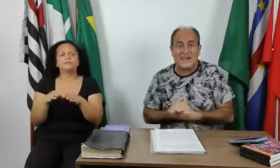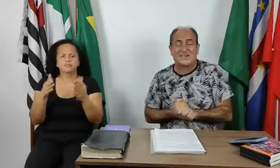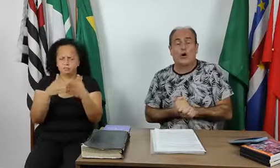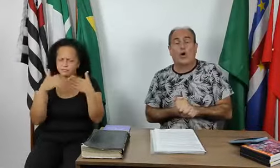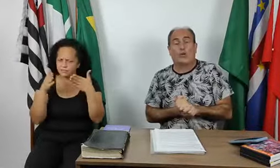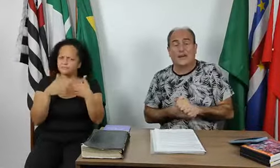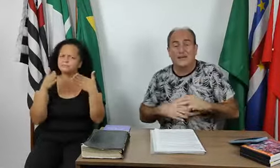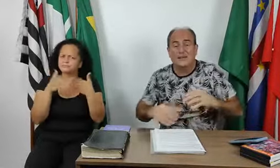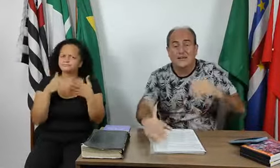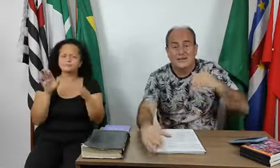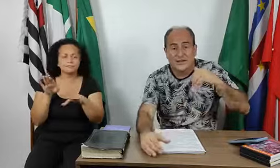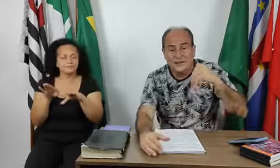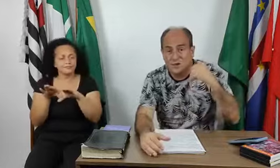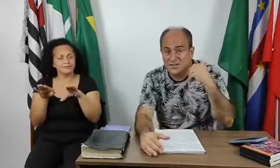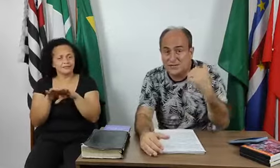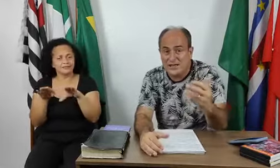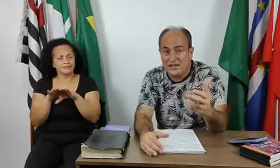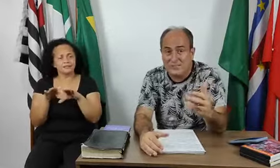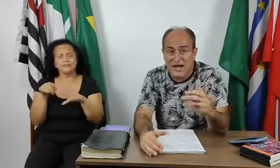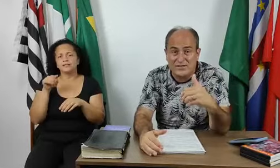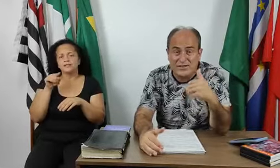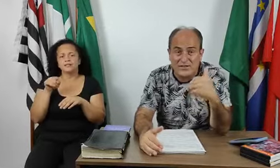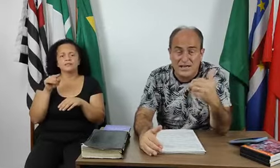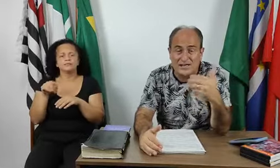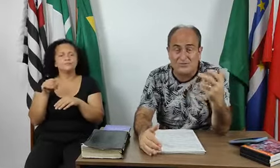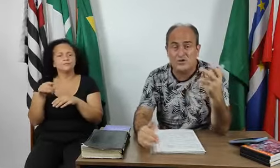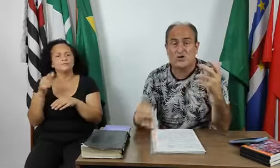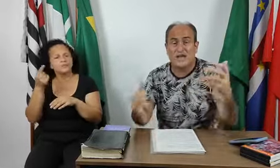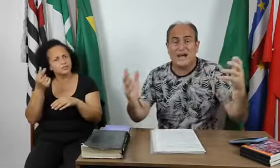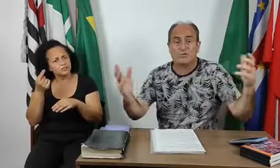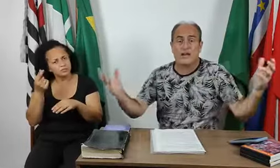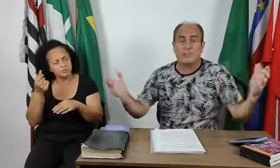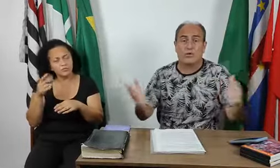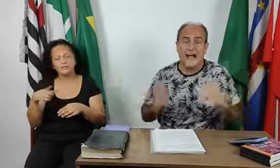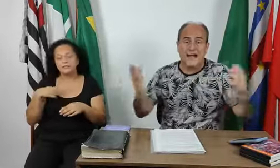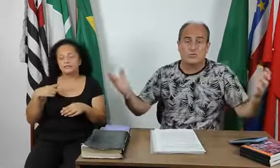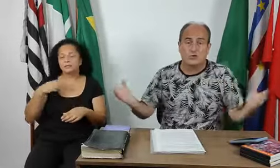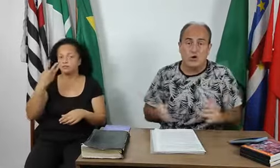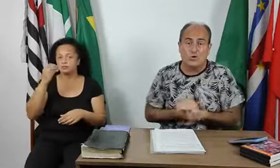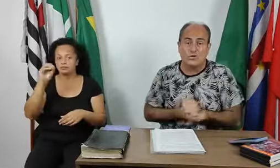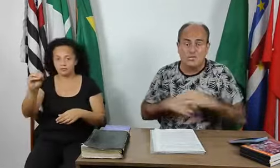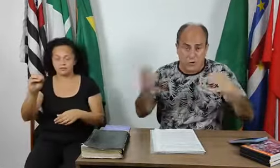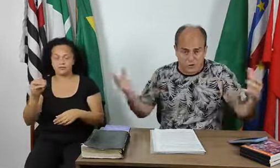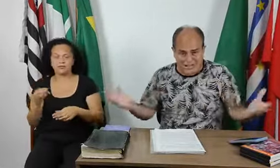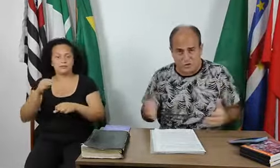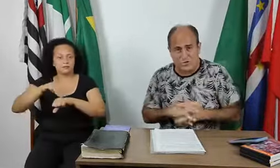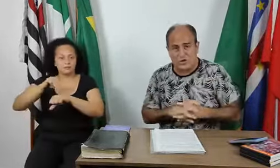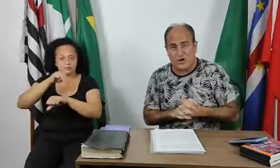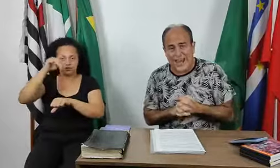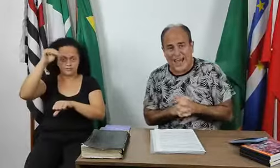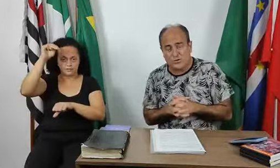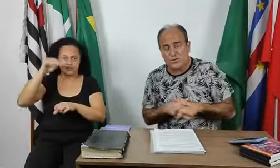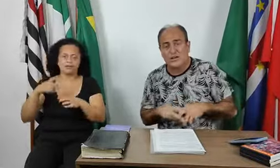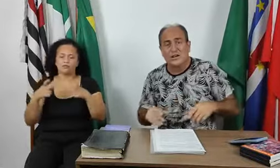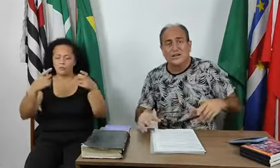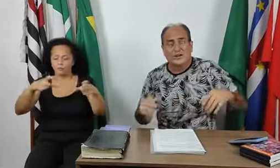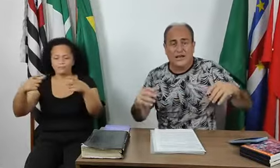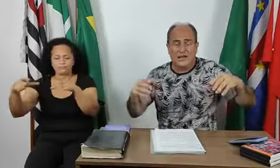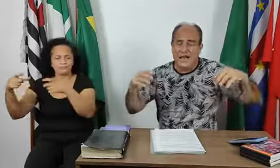para essa obra, né? Nós temos aí mais de 30 missionários apoiados, ONGs, projetos